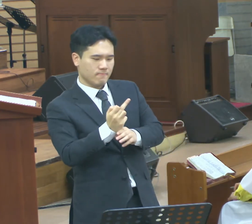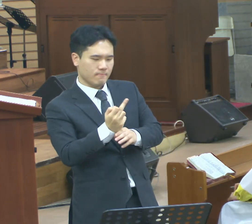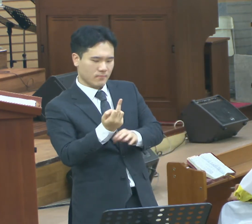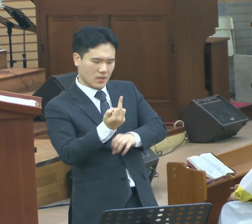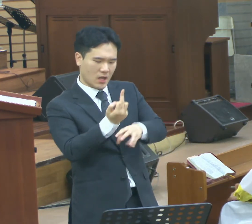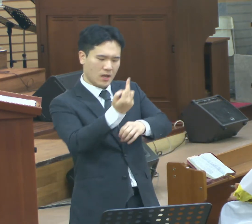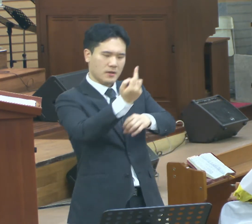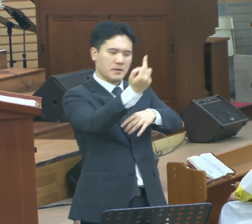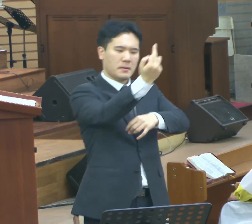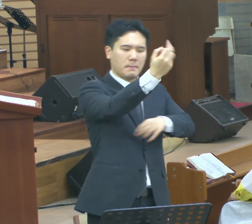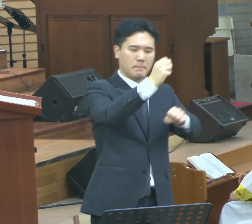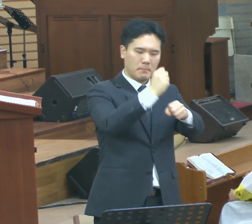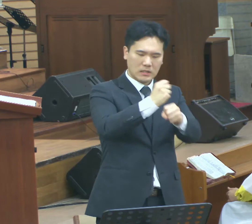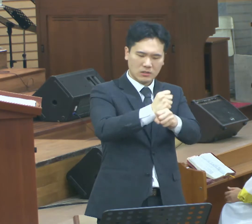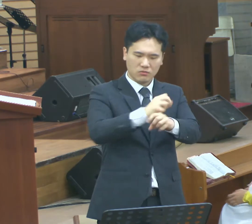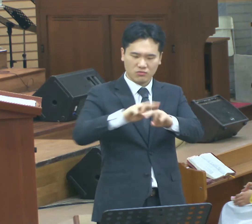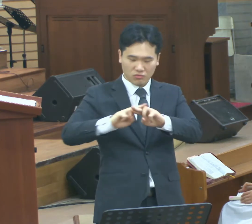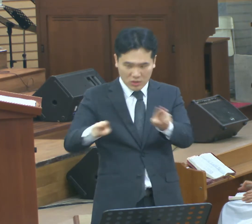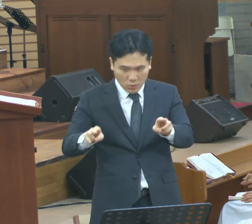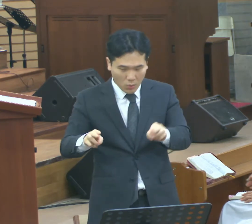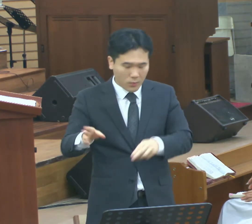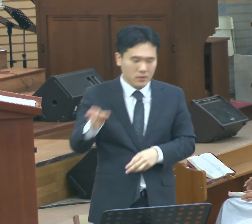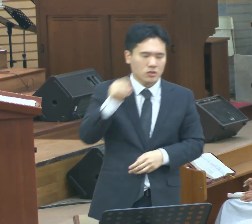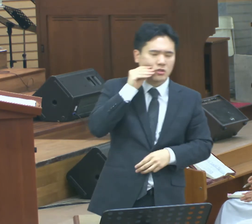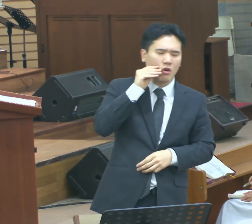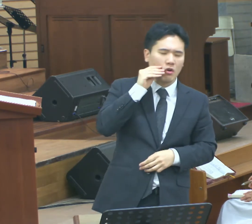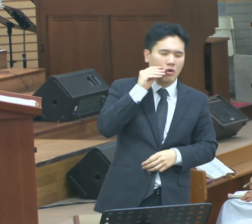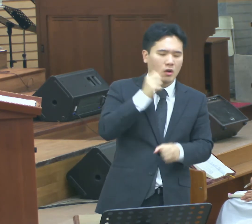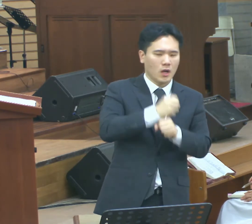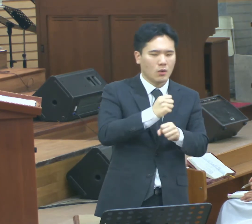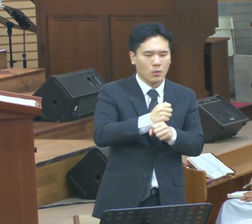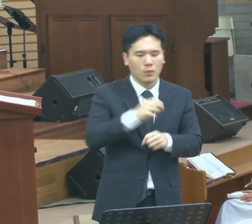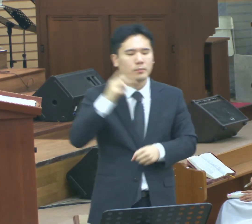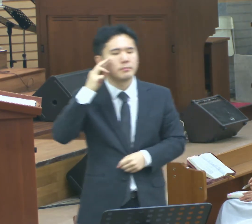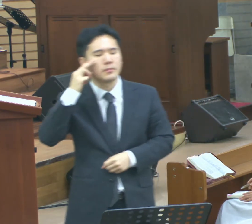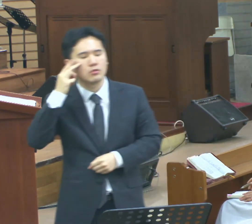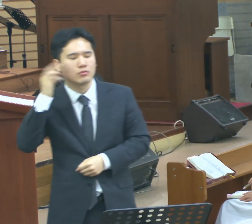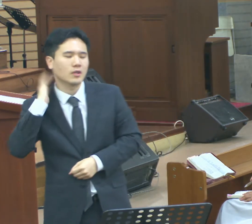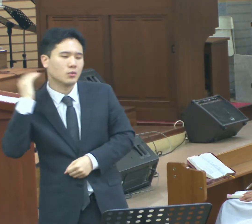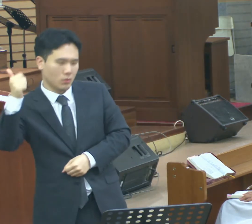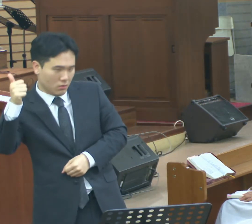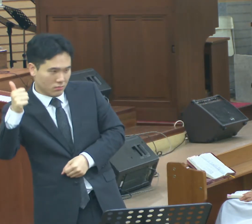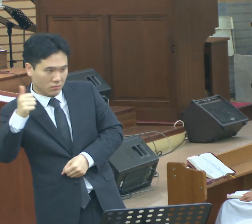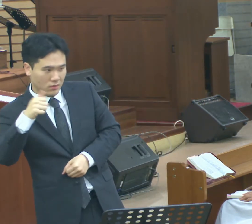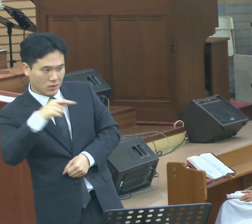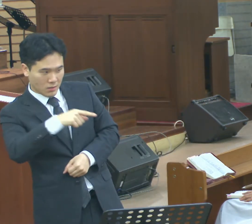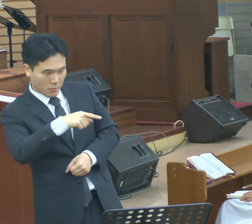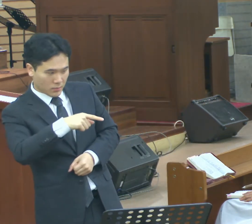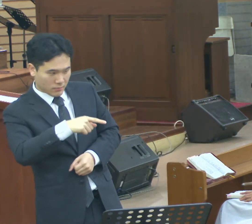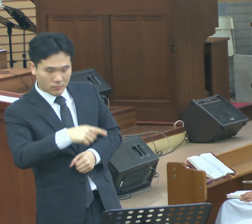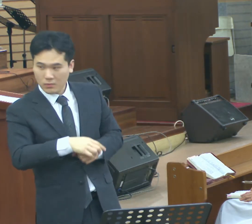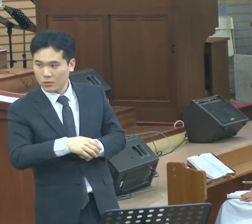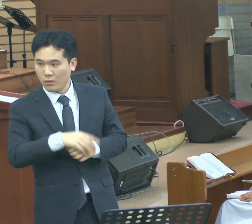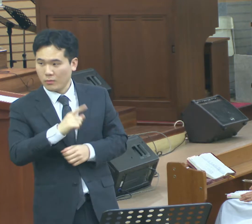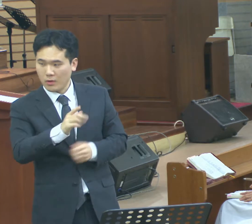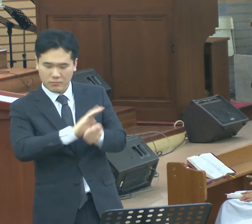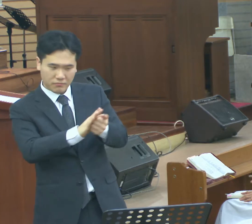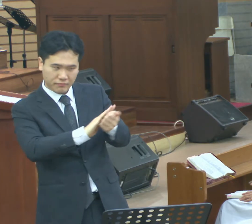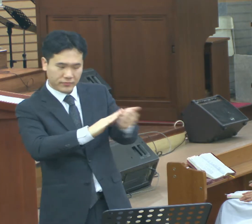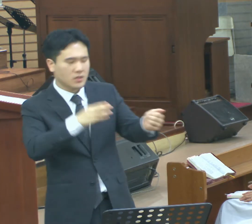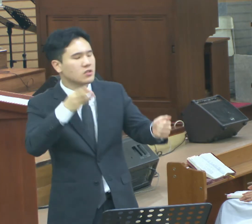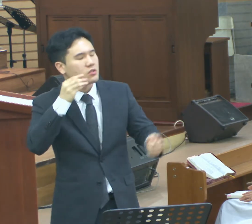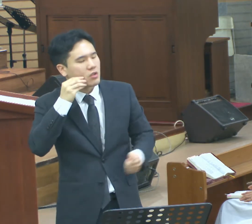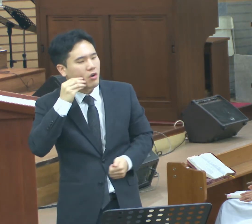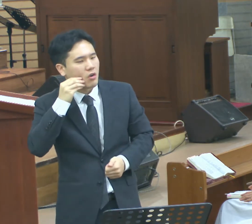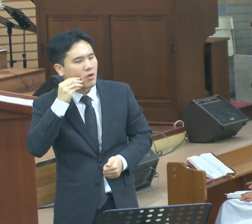김정은은 비핵화할 마음이 없어요. 그런데 비핵화할 것처럼 트럼프를 만나요. 트럼프는 저놈이 나 절대로 저건